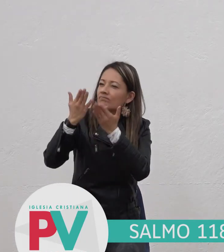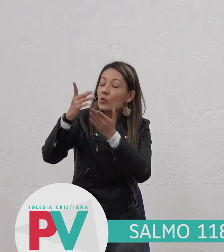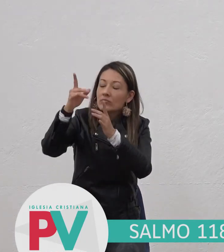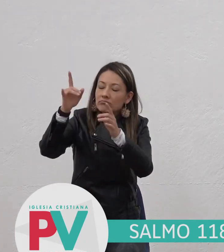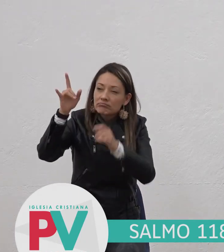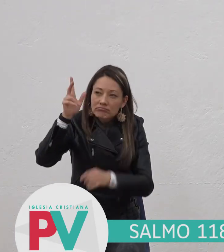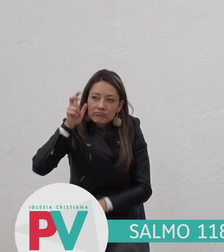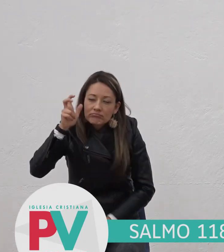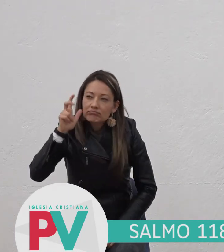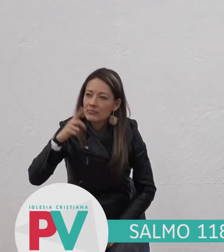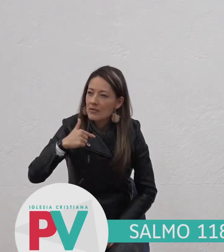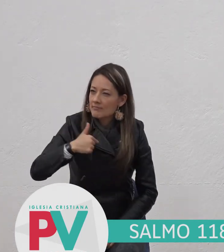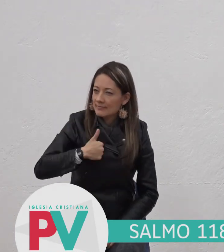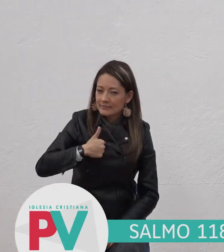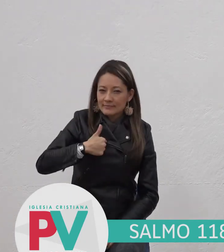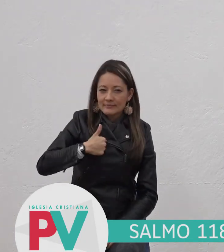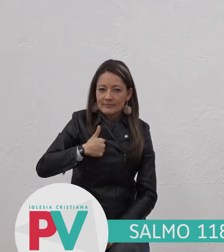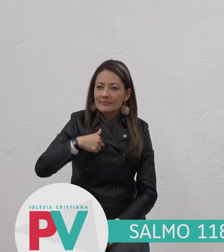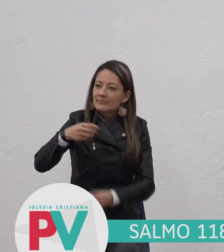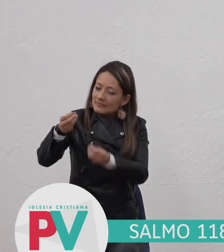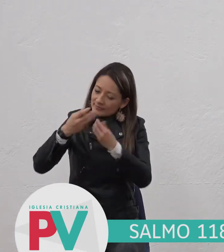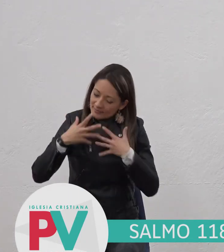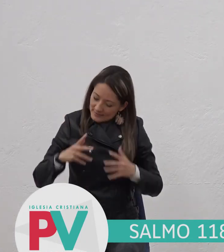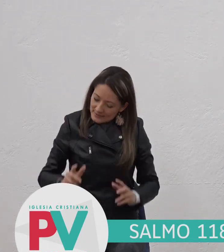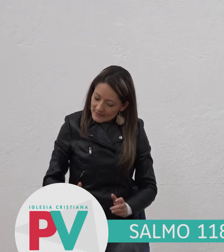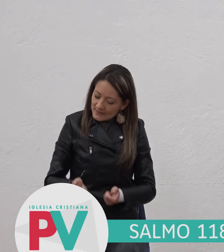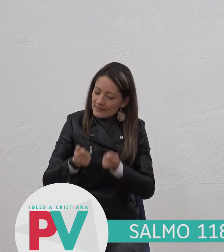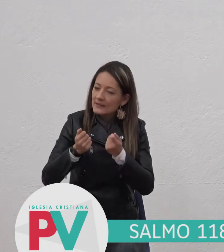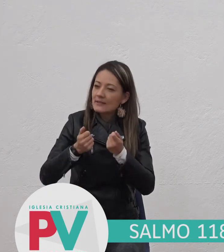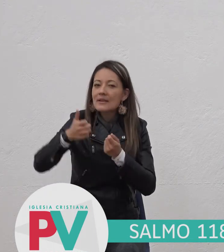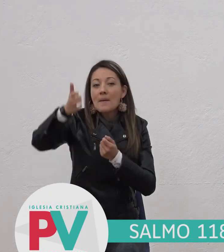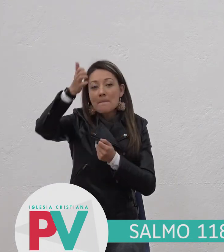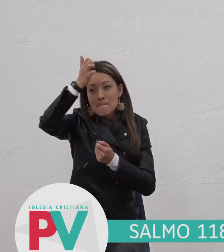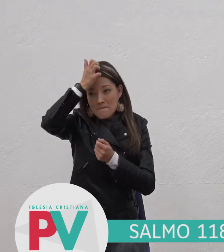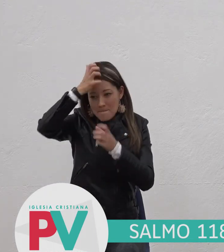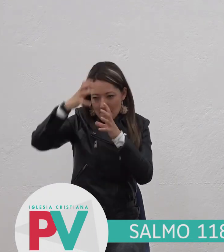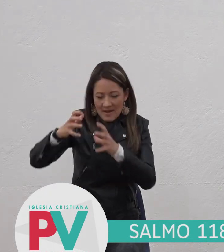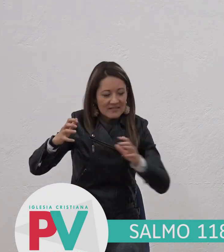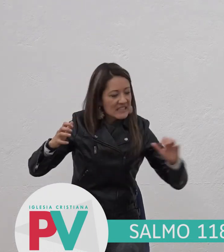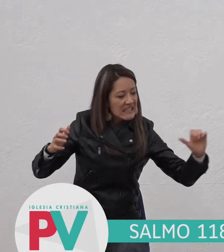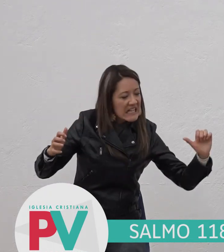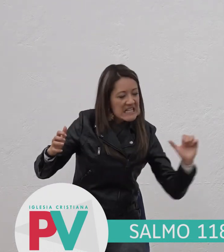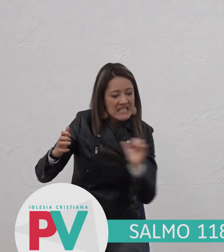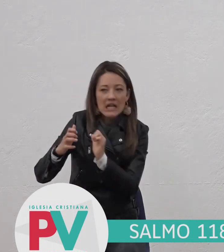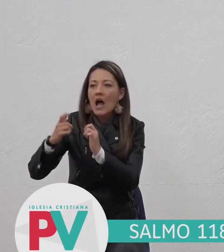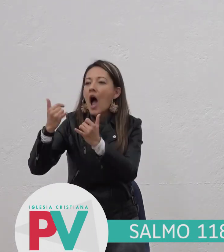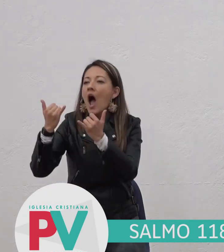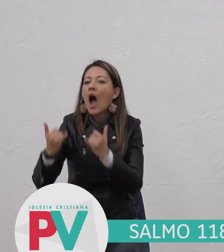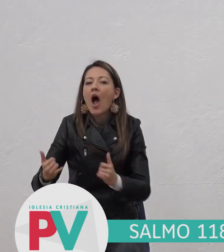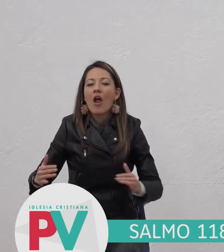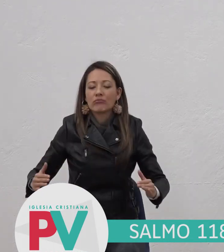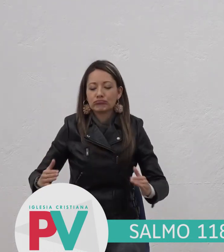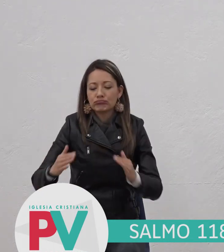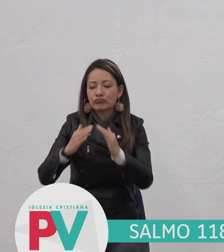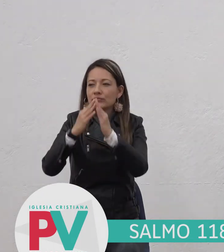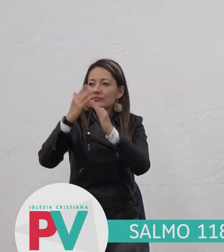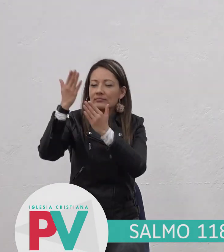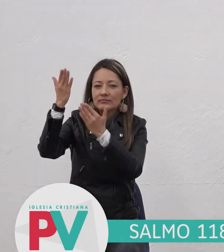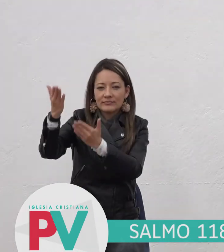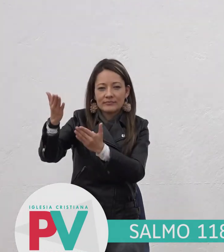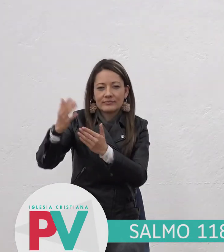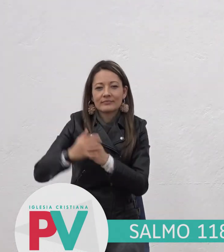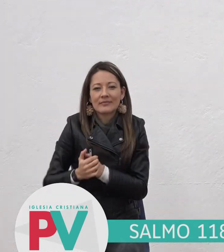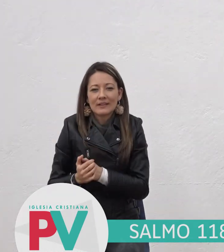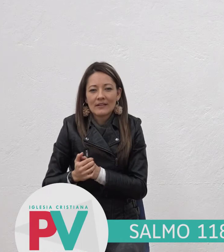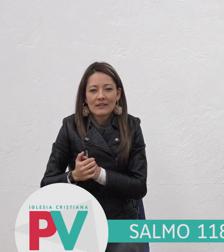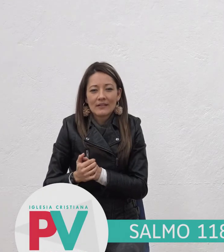oído y me fuiste por salvación. La piedra que desecharon los edificadores ha venido a ser cabeza del ángulo.